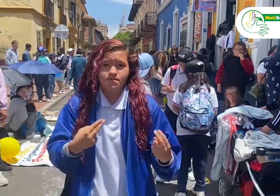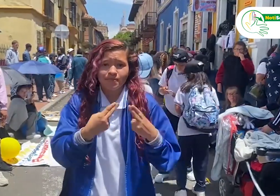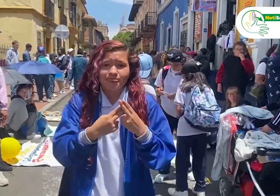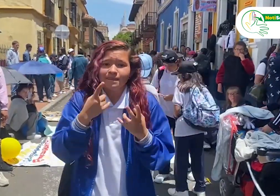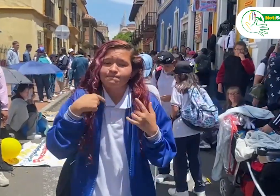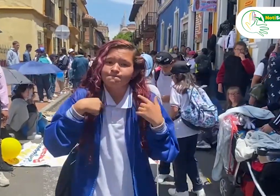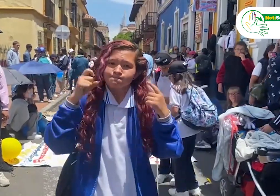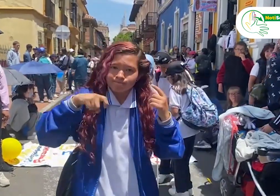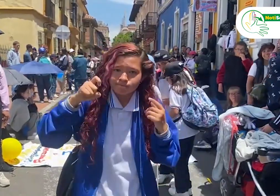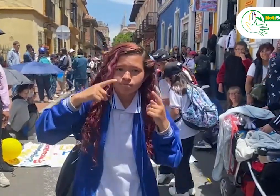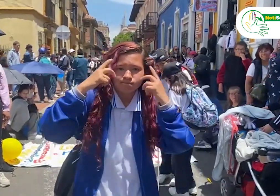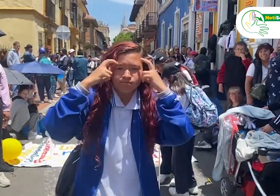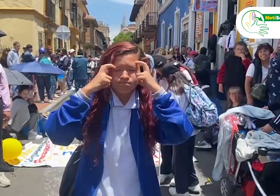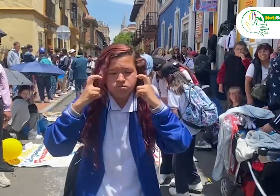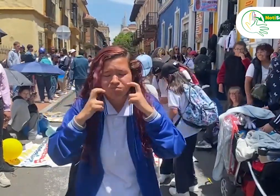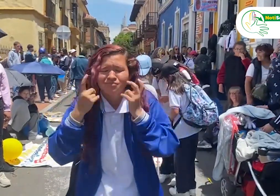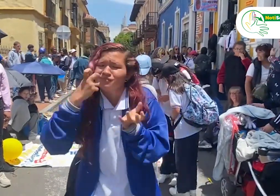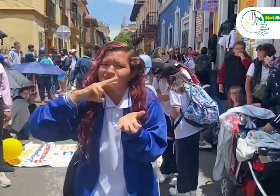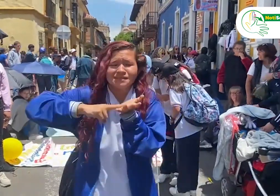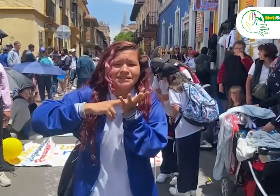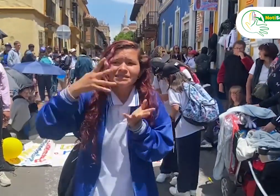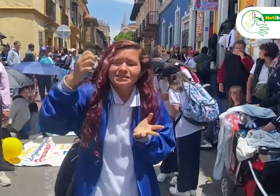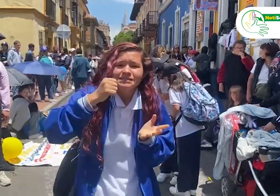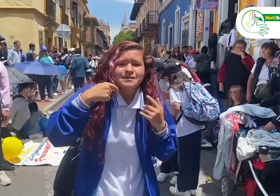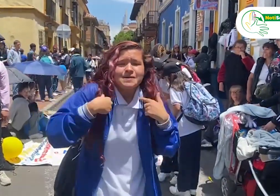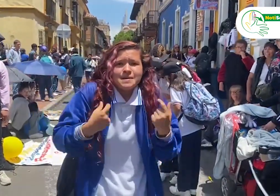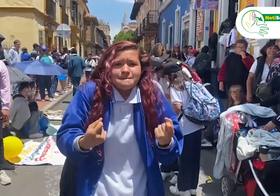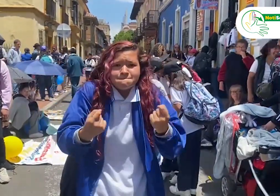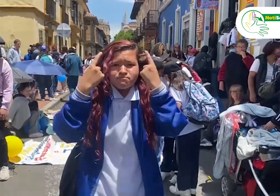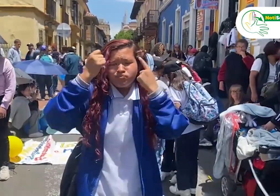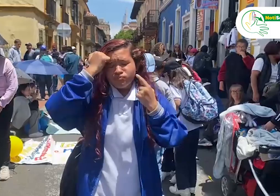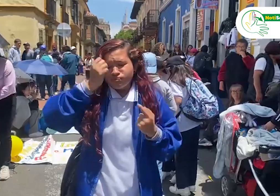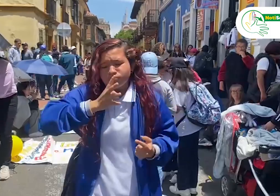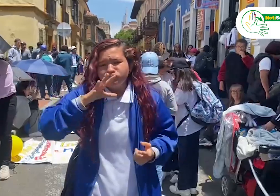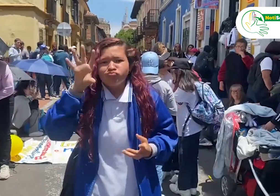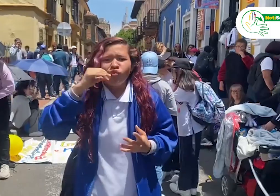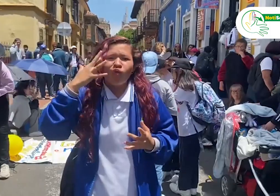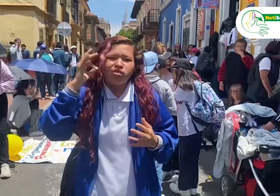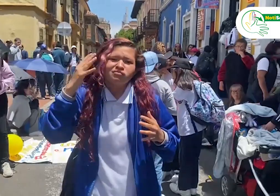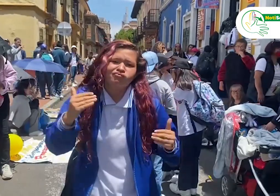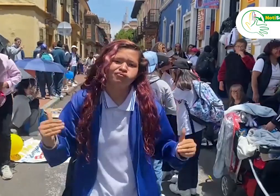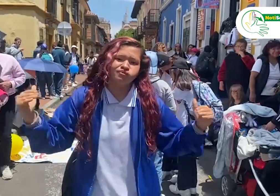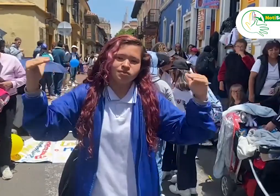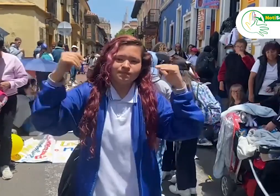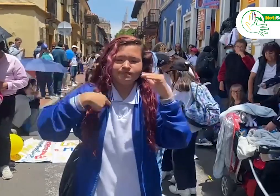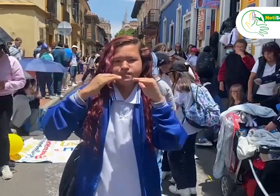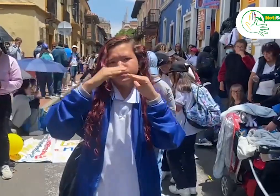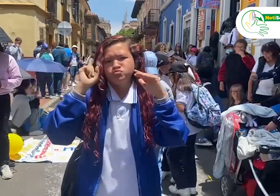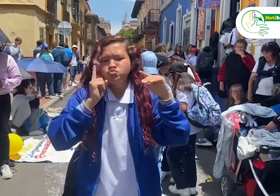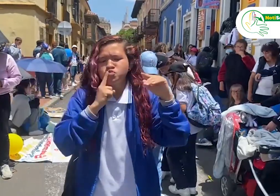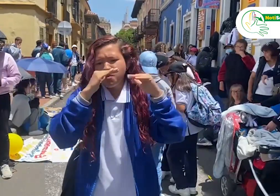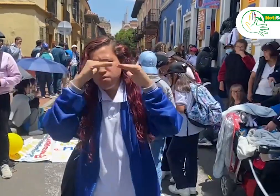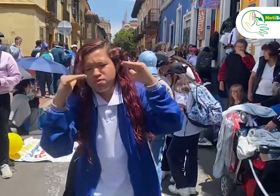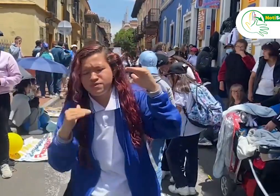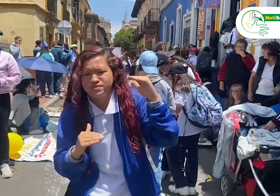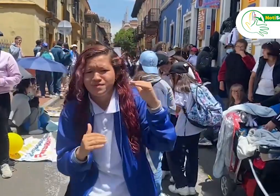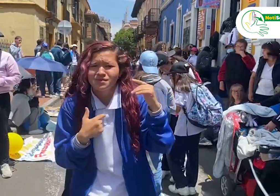Colegio Federico García Lorca no podemos acceder a los conocimientos y los oyentes sí, nosotros estamos en